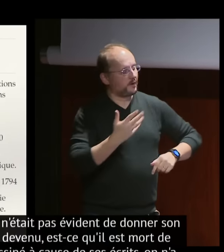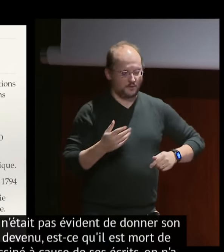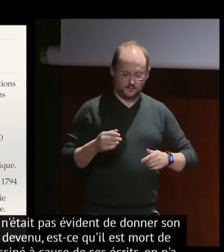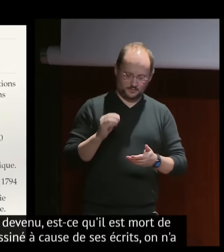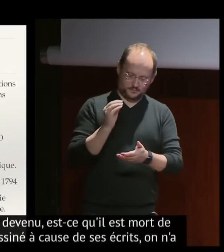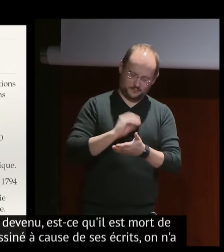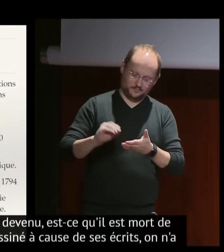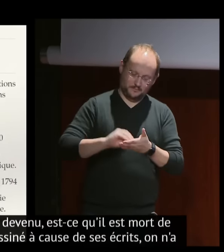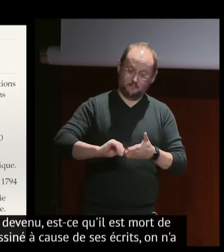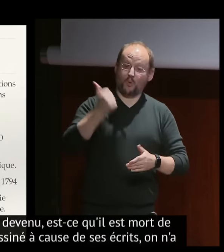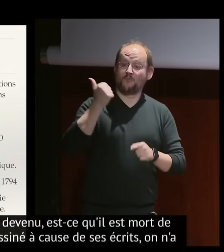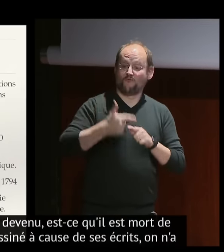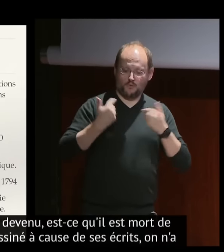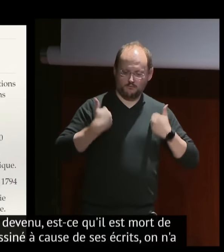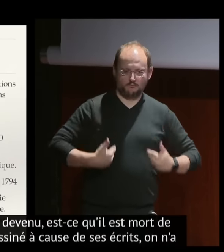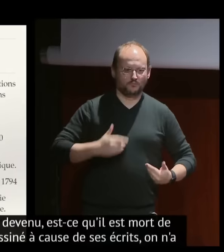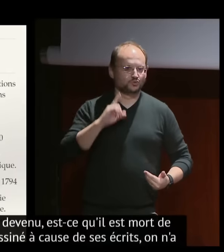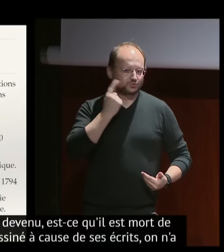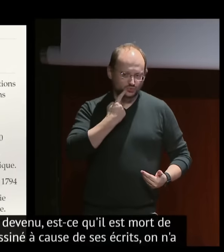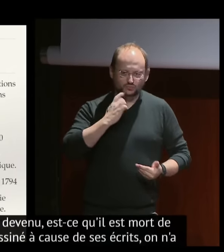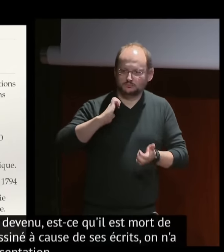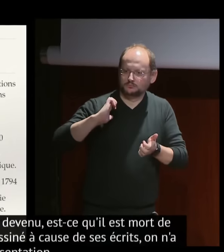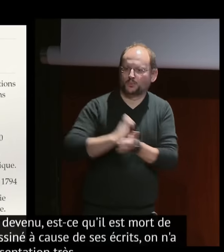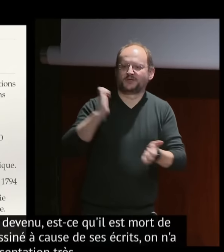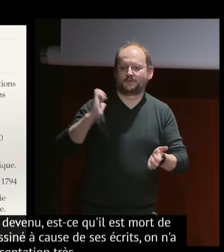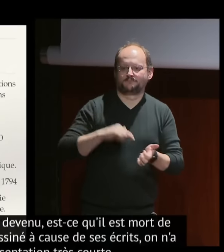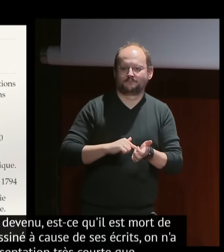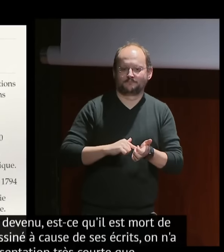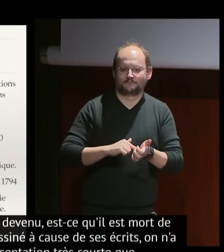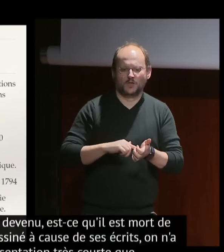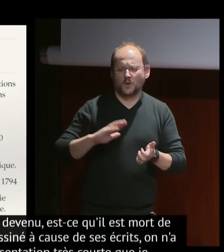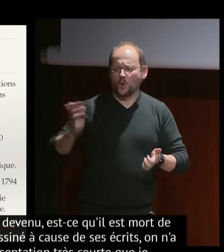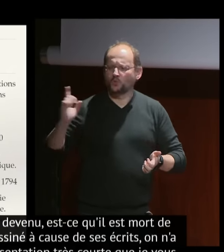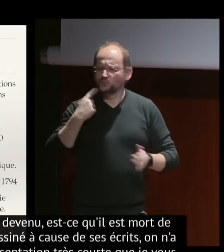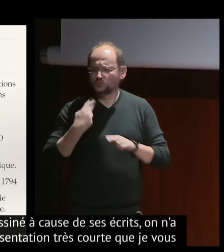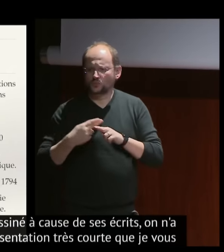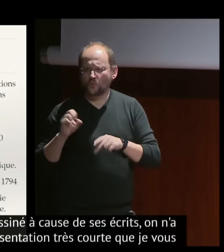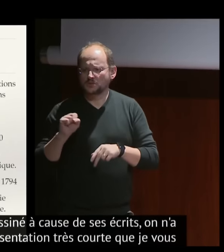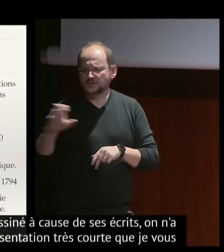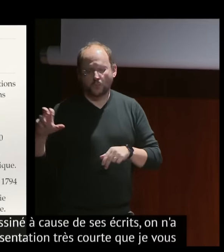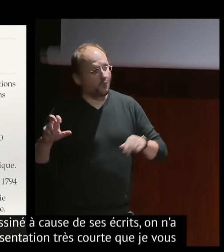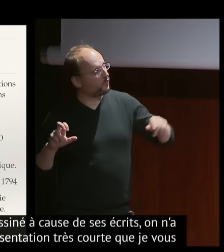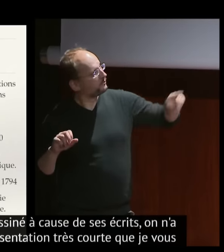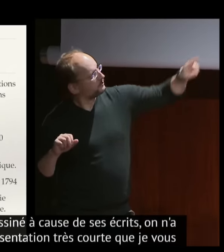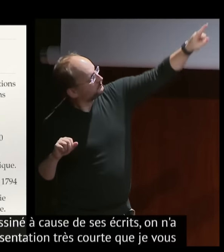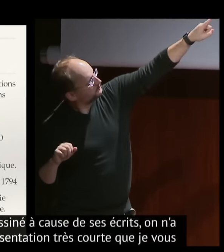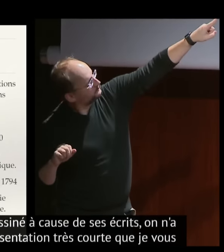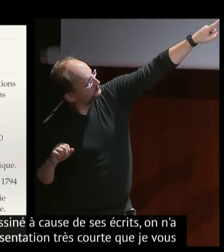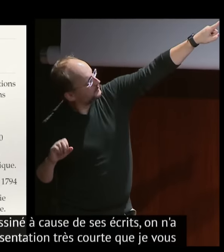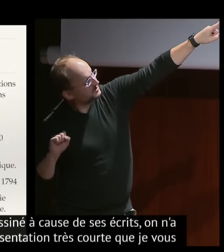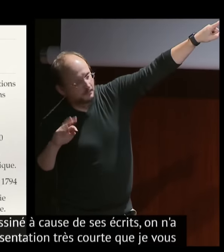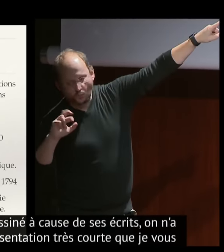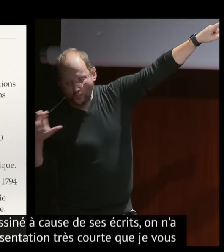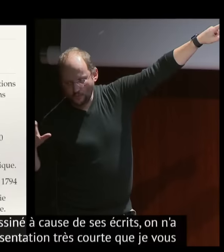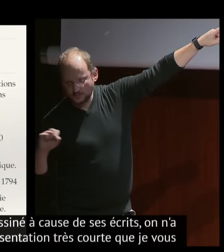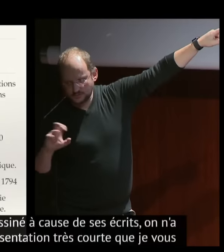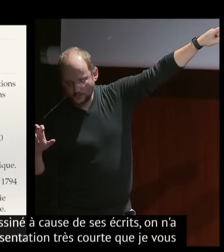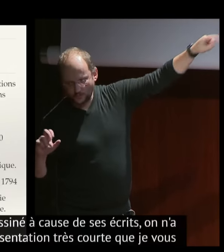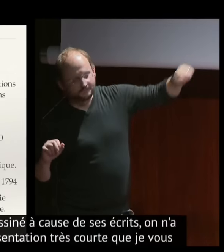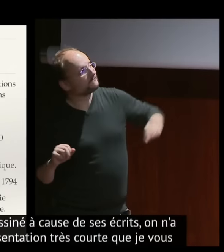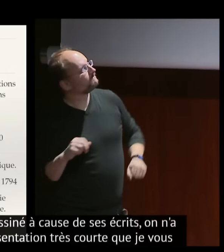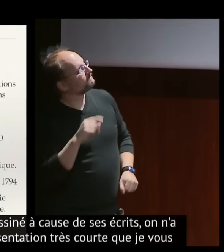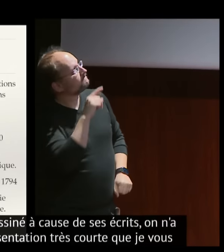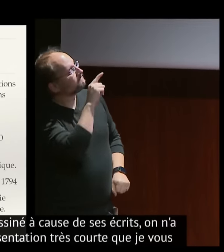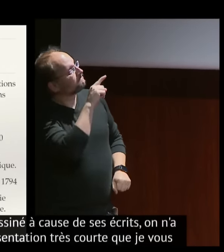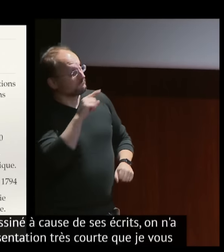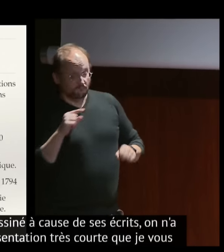fais aujourd'hui de Desloges. Donc encore une fois, voilà, c'était vraiment le premier sourd à avoir été